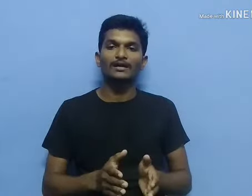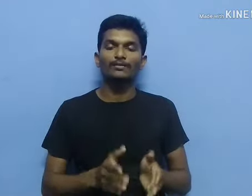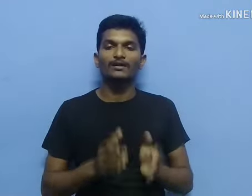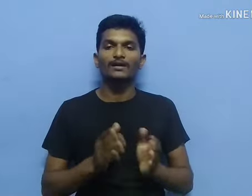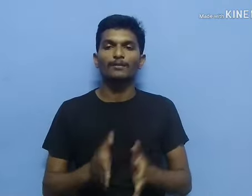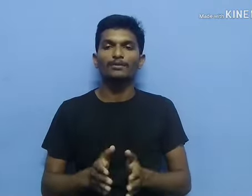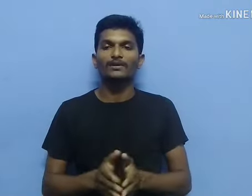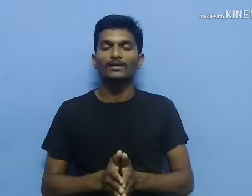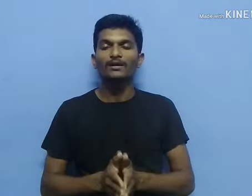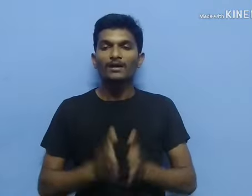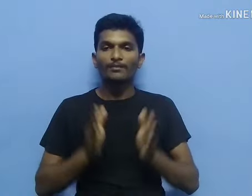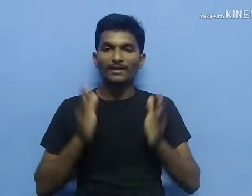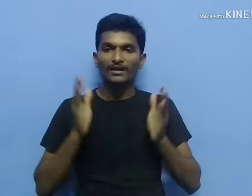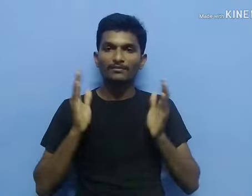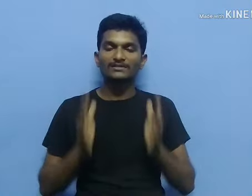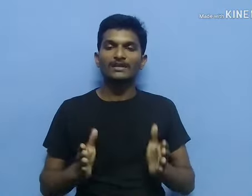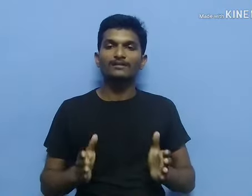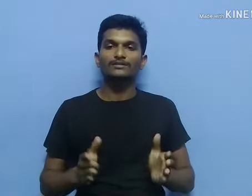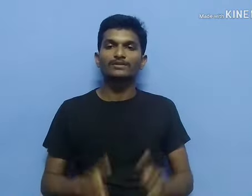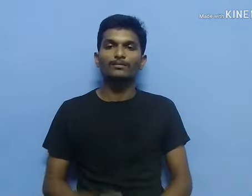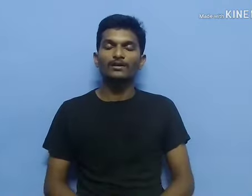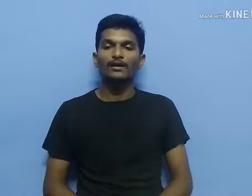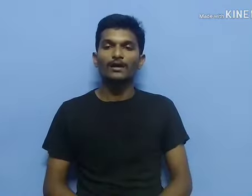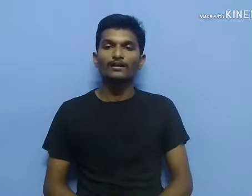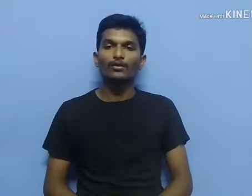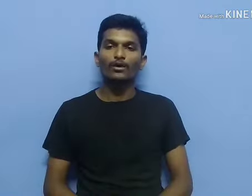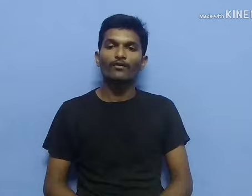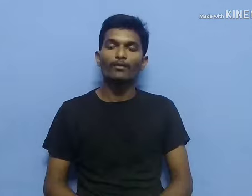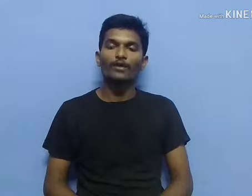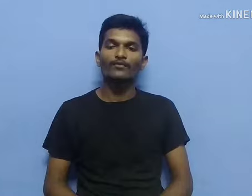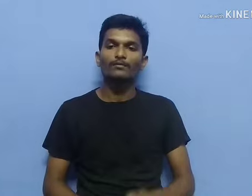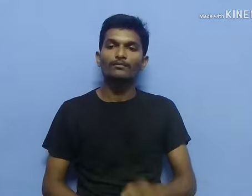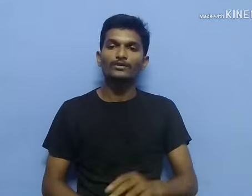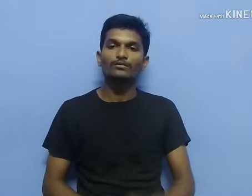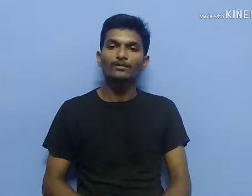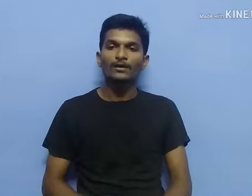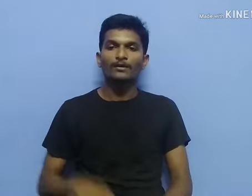லைக் பண்ணுங்கள், ஷேர் பண்ணுங்கள், கமெண்ட் பண்ணுங்கள், மறக்காமல் இந்த சேனலை சப்ஸ்கிரைப் பண்ணுங்கள். அண்டில் யூ ஹாவ் அ பாய் ஃப்ரெண்ட் மிதுன்.